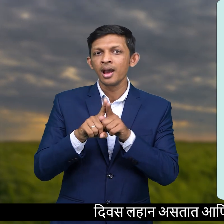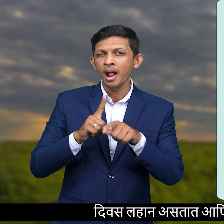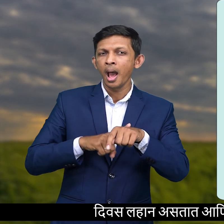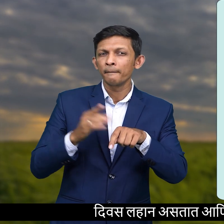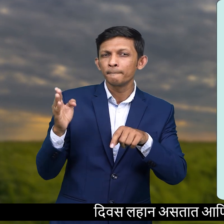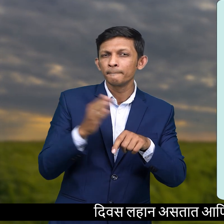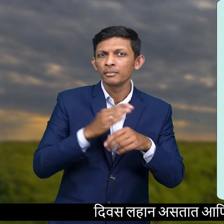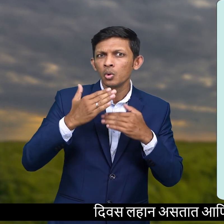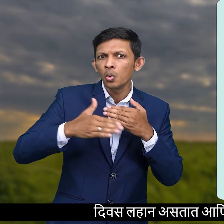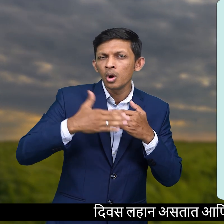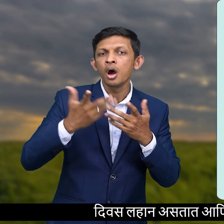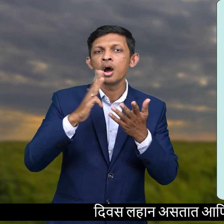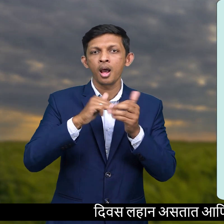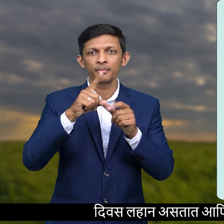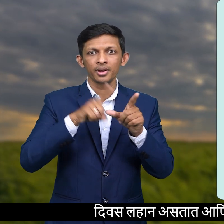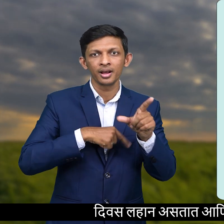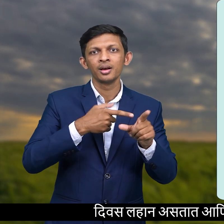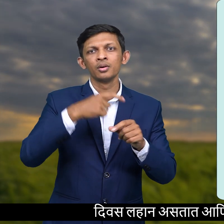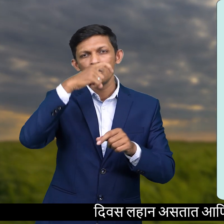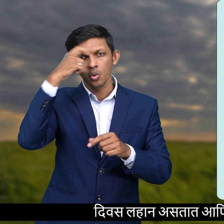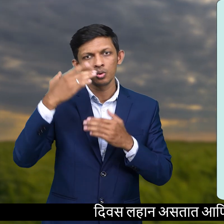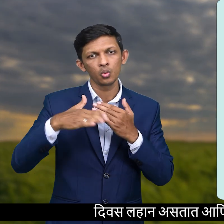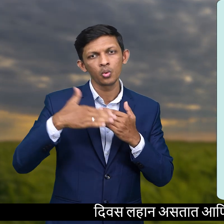मे महिन्यात दिवस मोठे असतात.